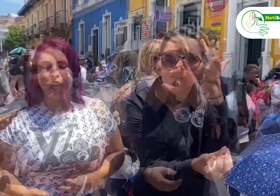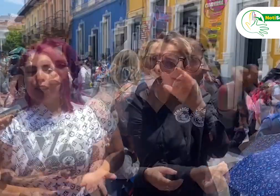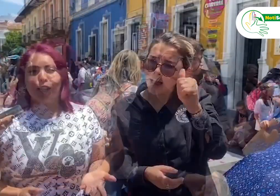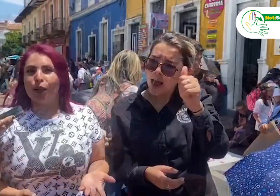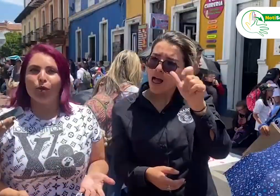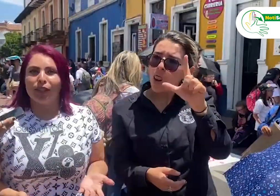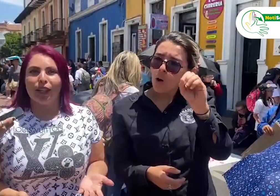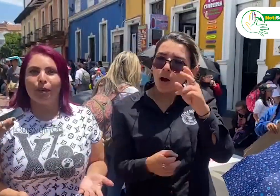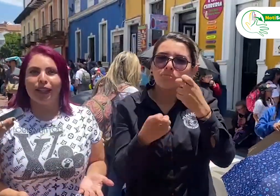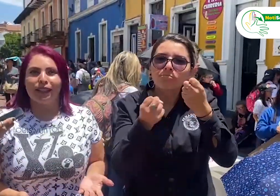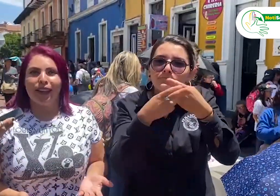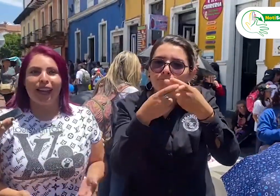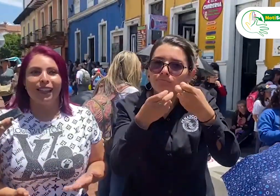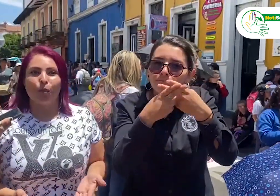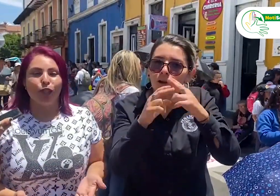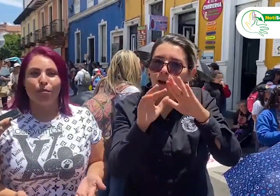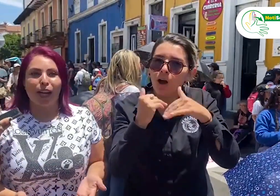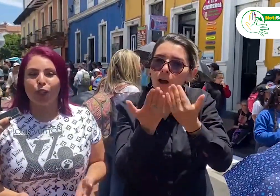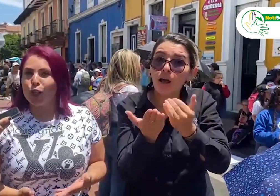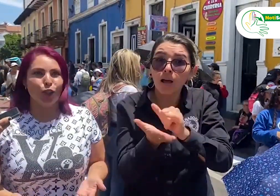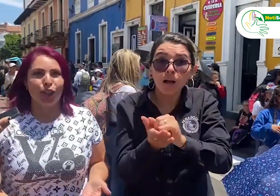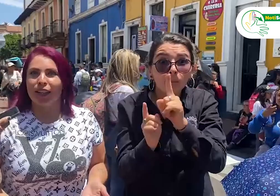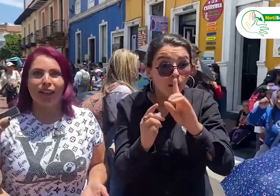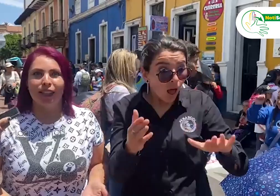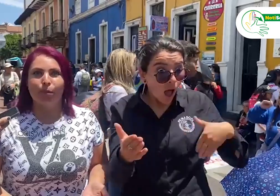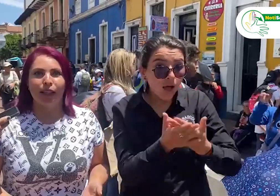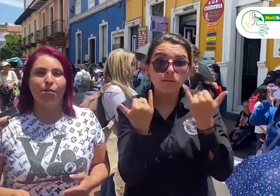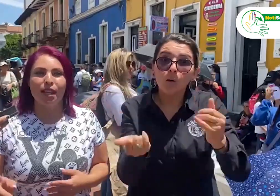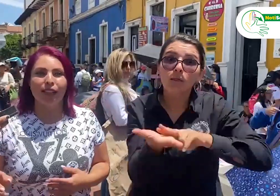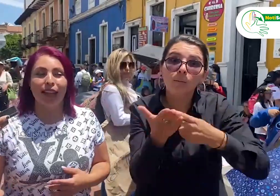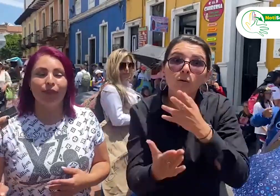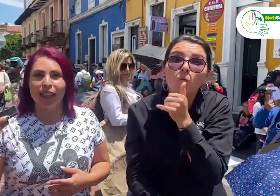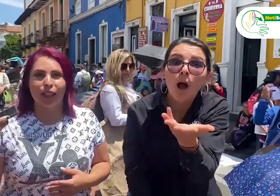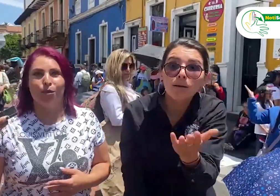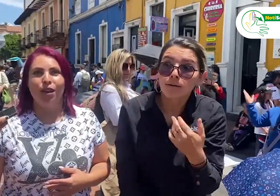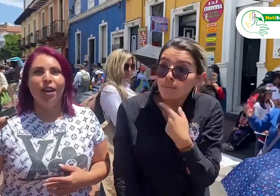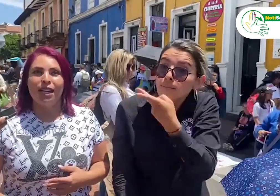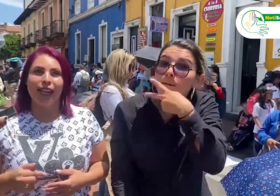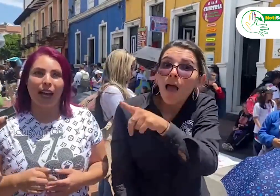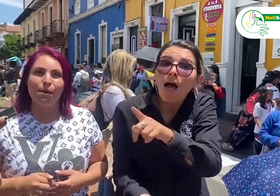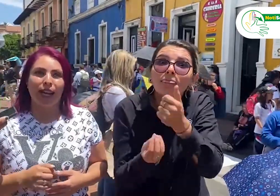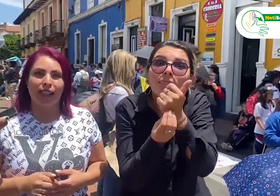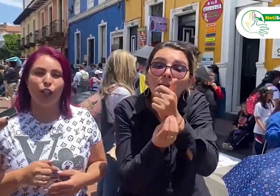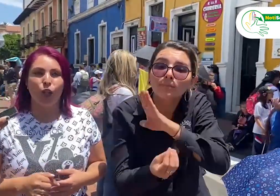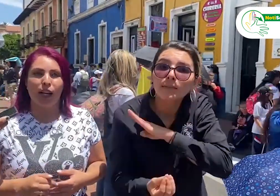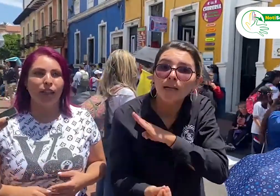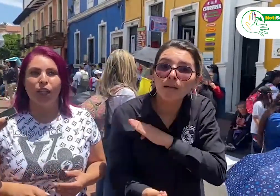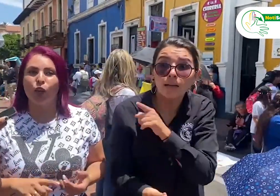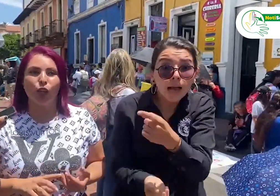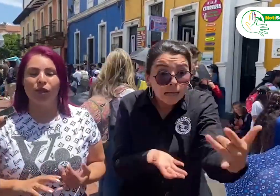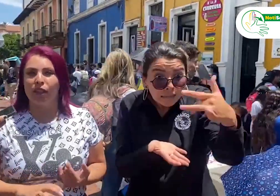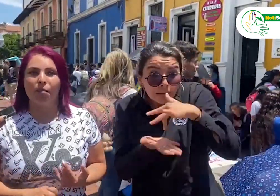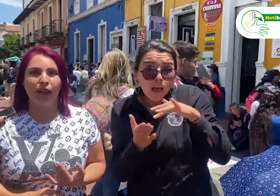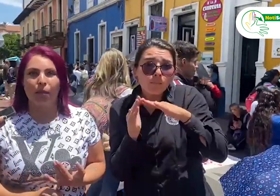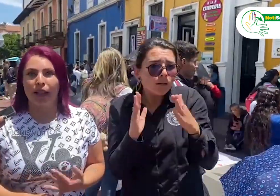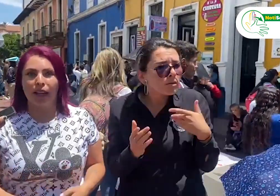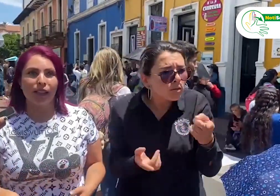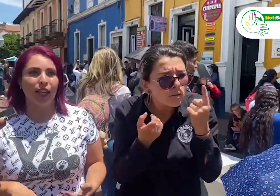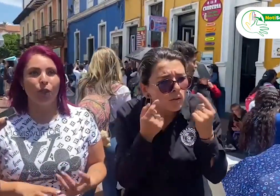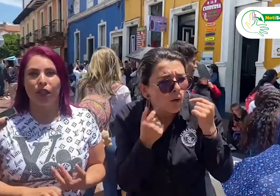y allá no tenemos intérpretes, estamos en marzo y no tienen intérpretes, mi hija está en décimo, y llega a mi casa a llorar diciendo que no entiende matemáticas, que